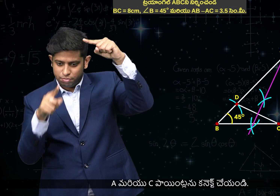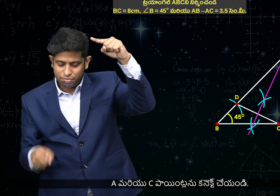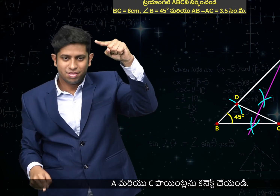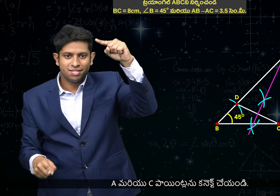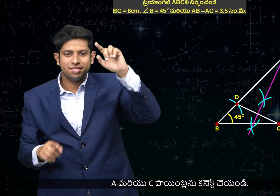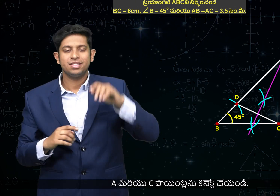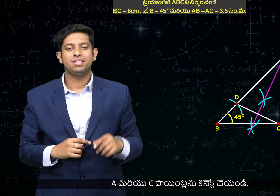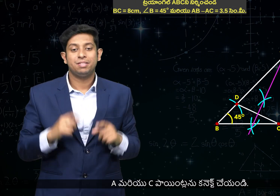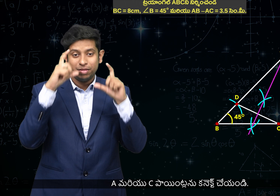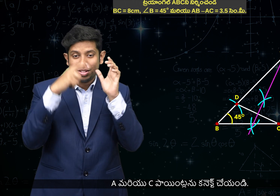పాయింట్లను కనెక్ట్ చేయండి.